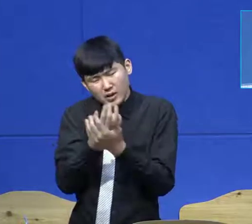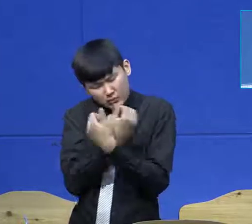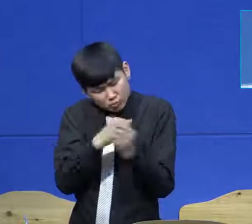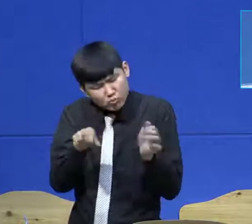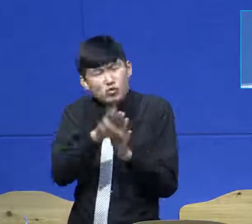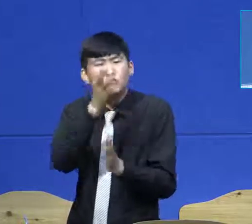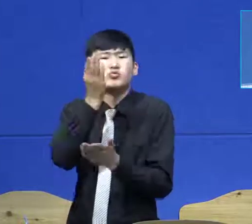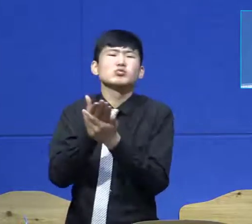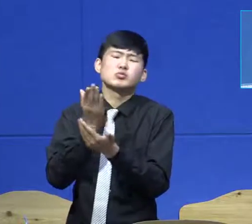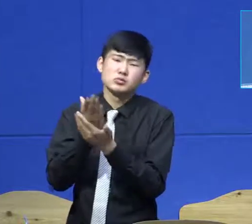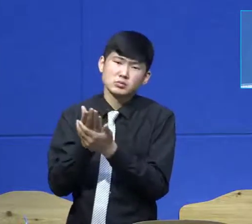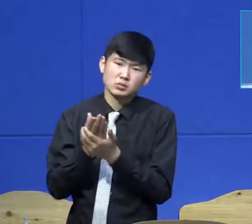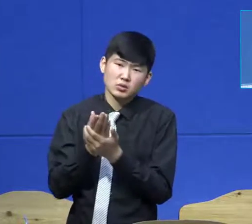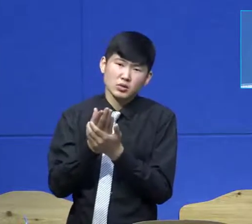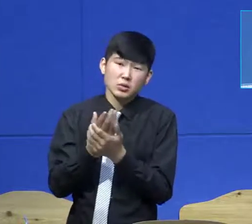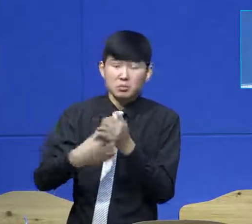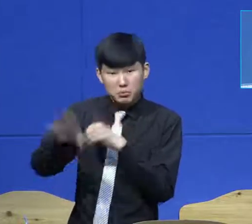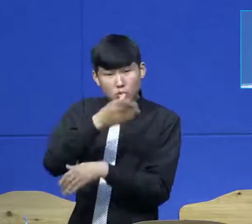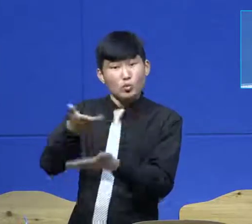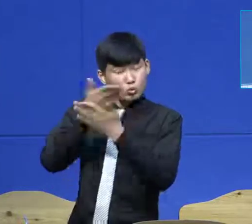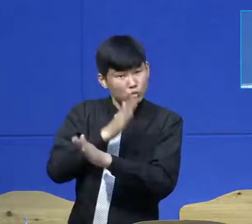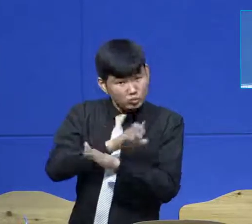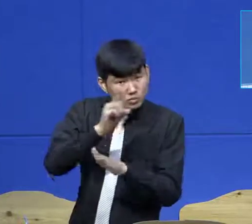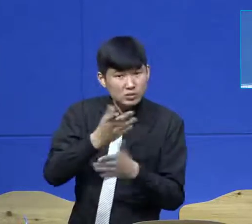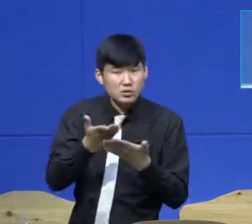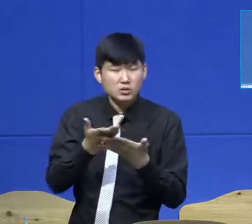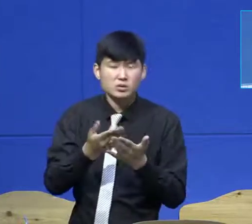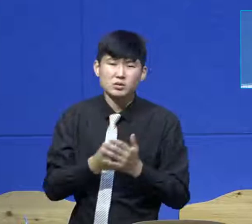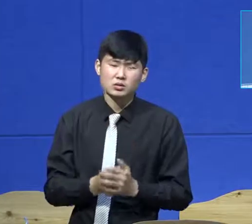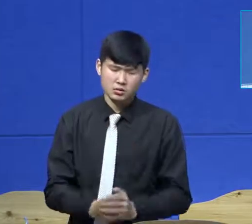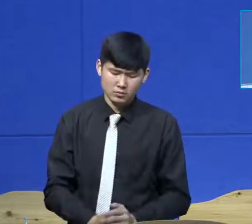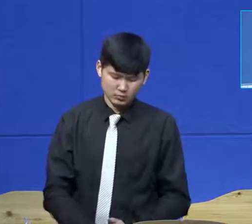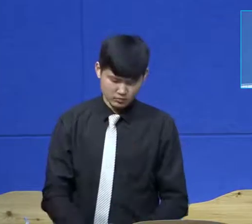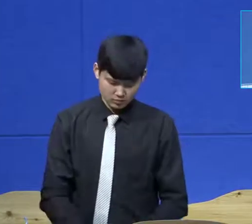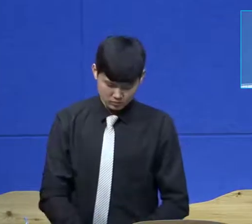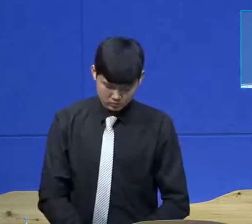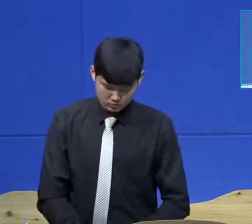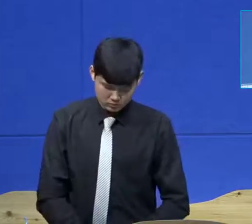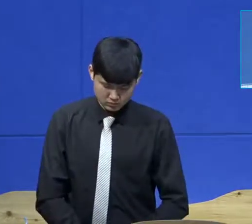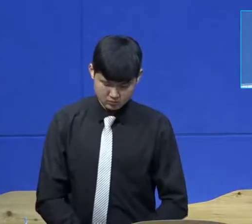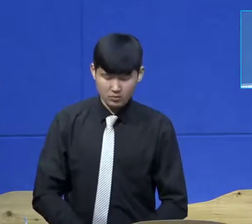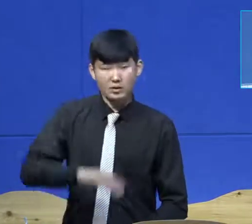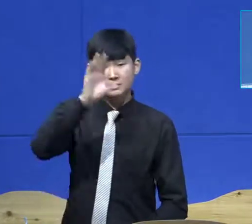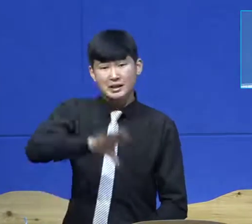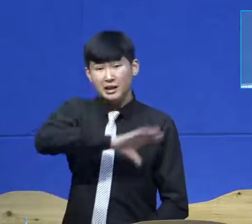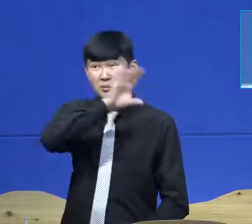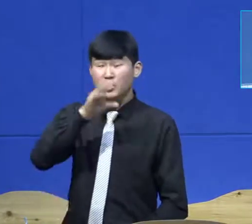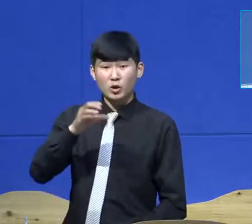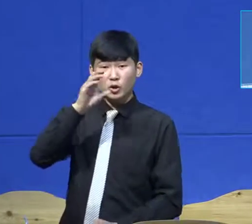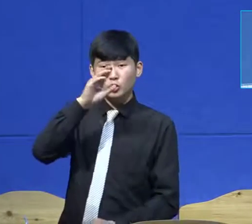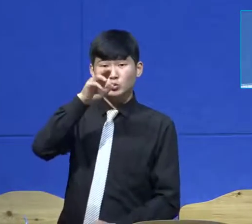өгөөч. Бидэрт өгсөн бидтэй өгчгэд байгаа. Загалмай тэр туга өндөрт